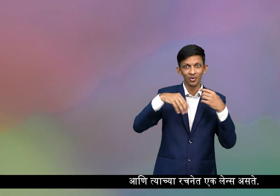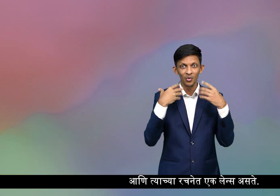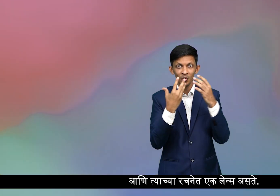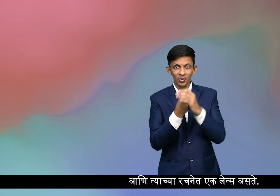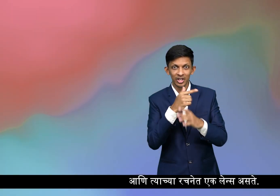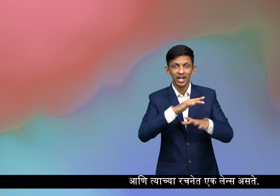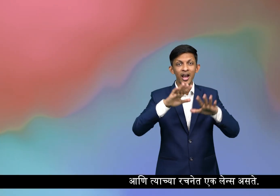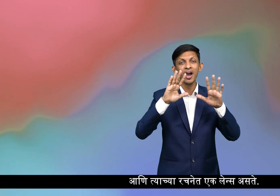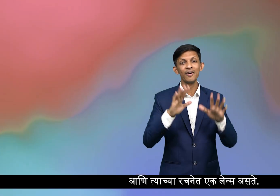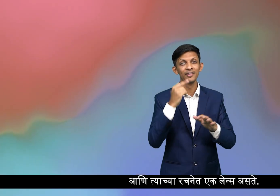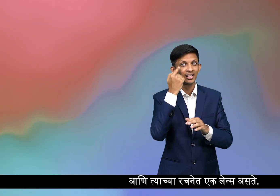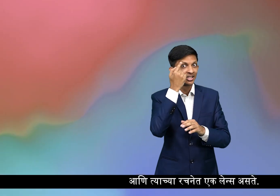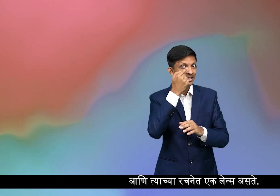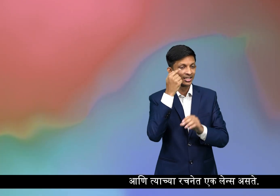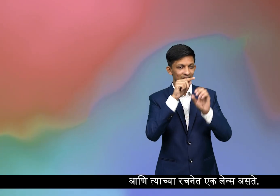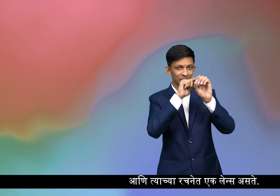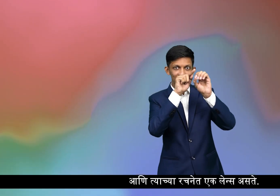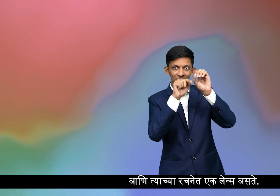असते.